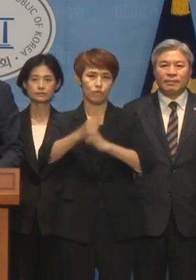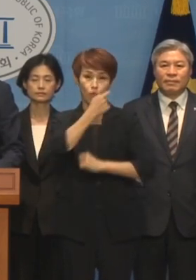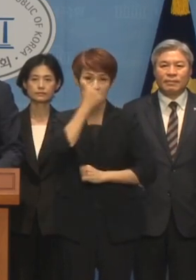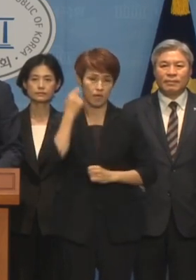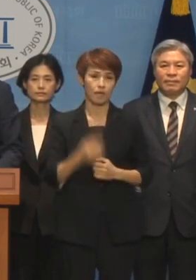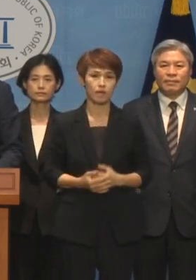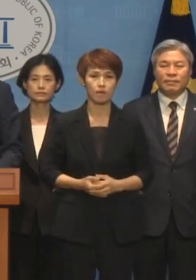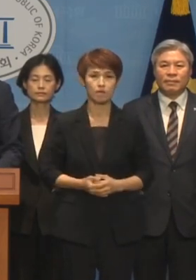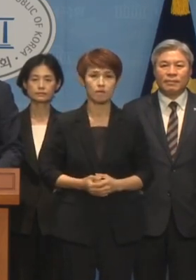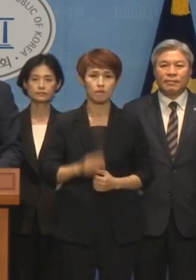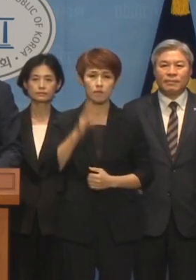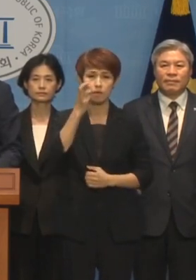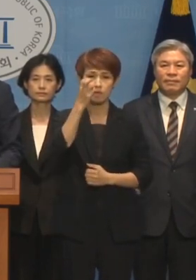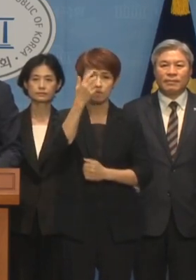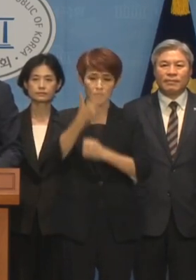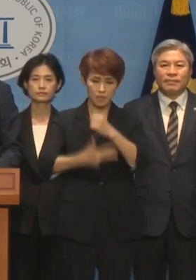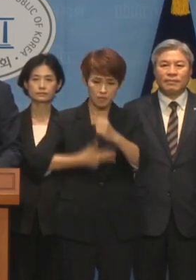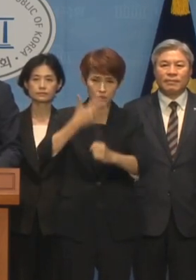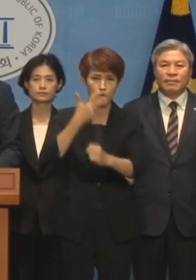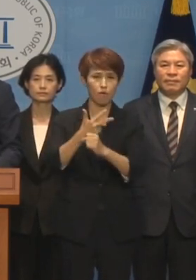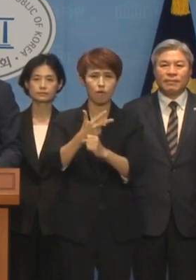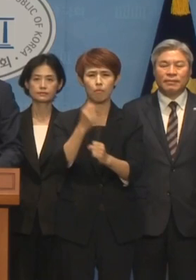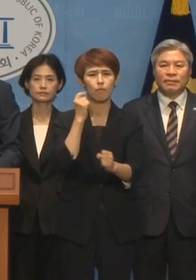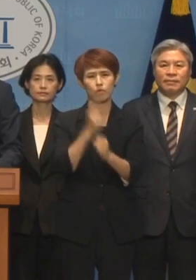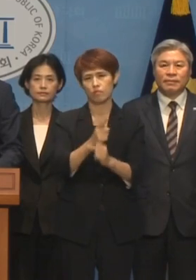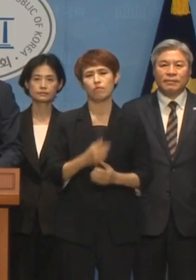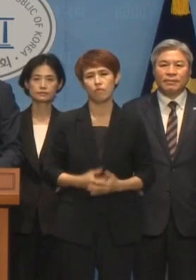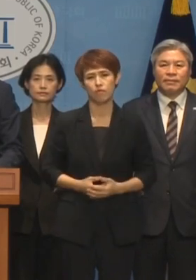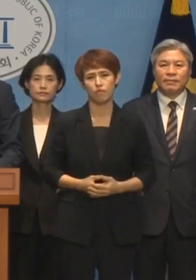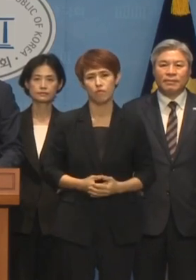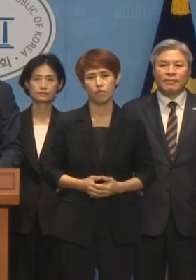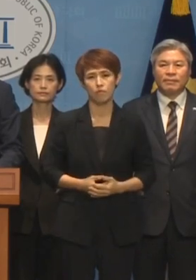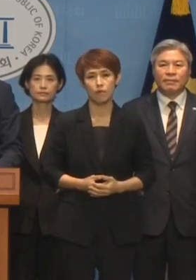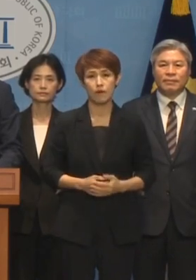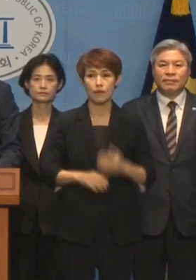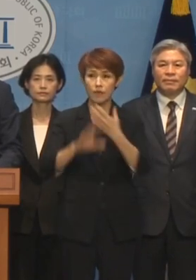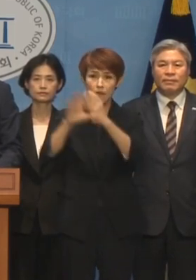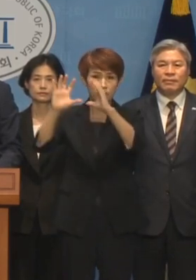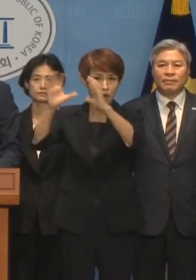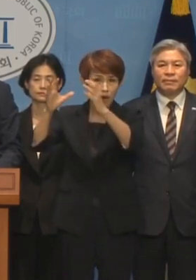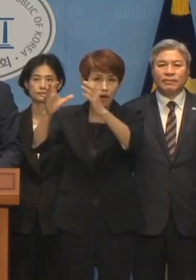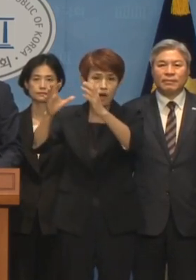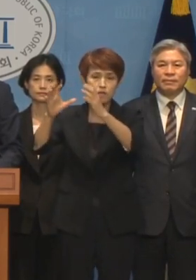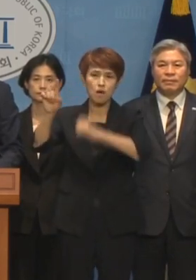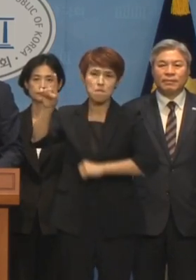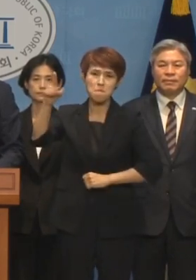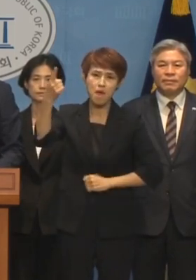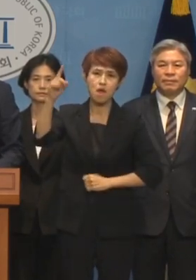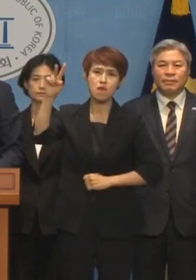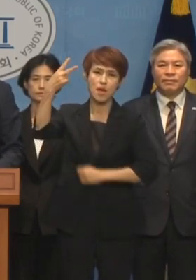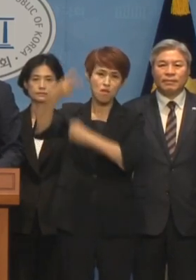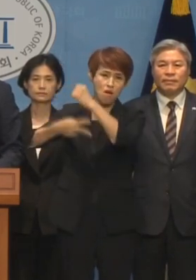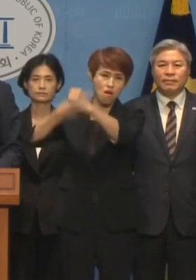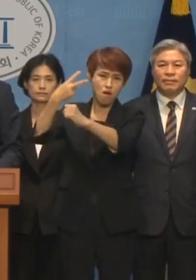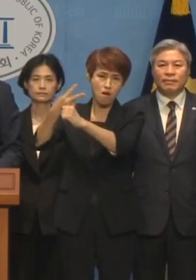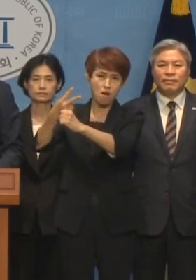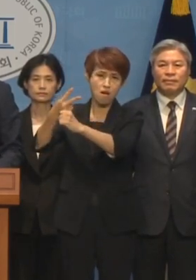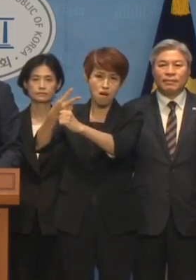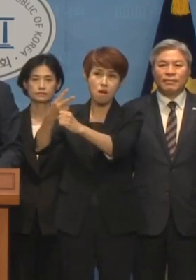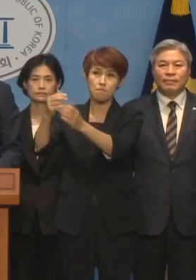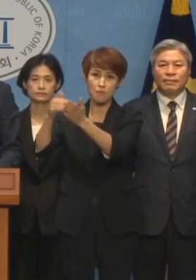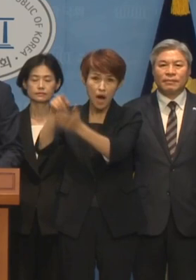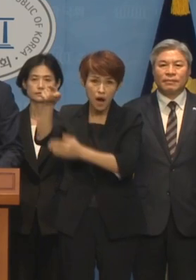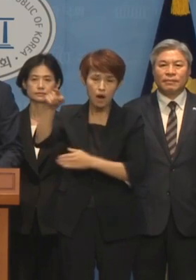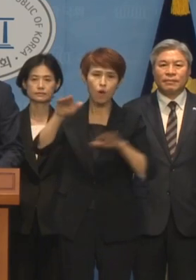37년 한 세대가 훌쩍 지났습니다. 다른 선진국가에서 200년에 걸쳐 벌어질 일이